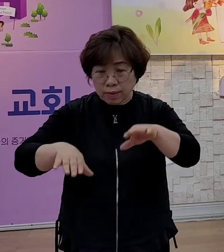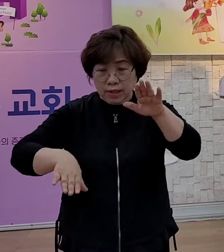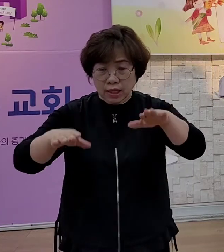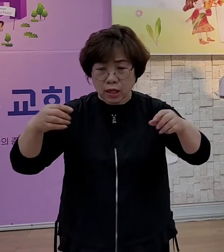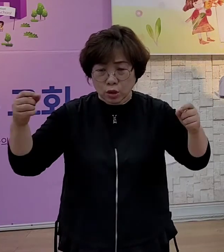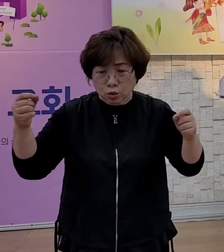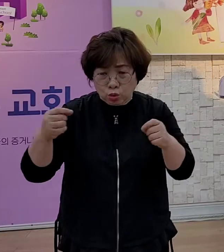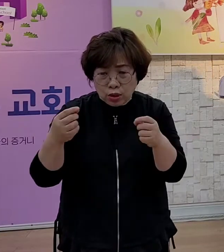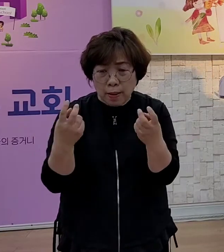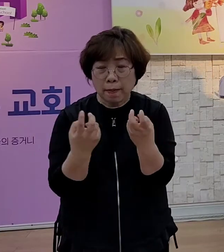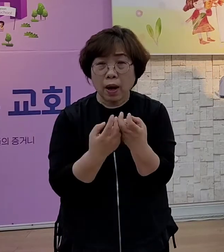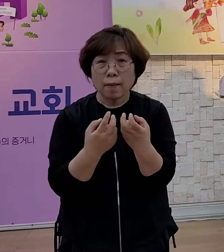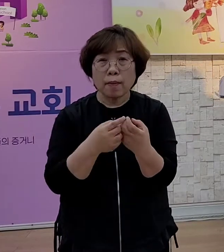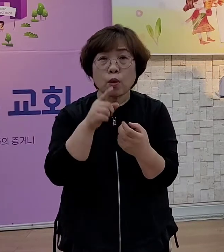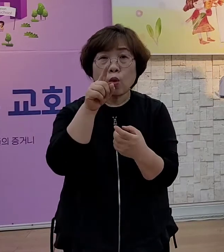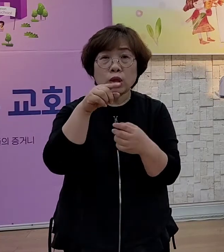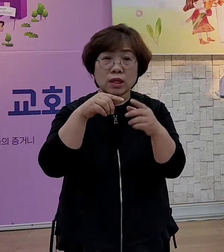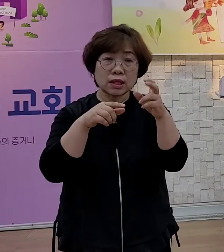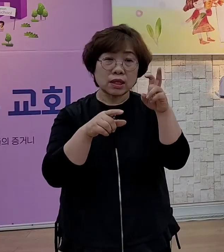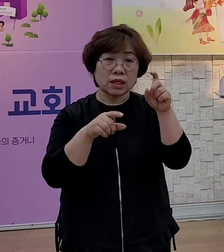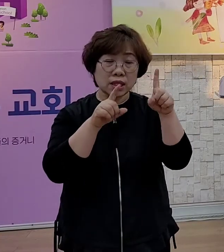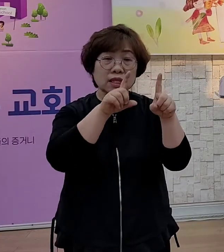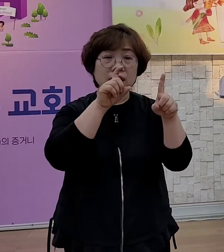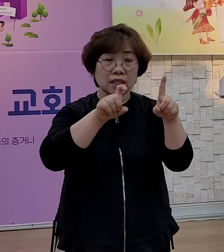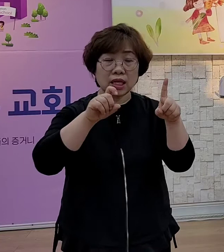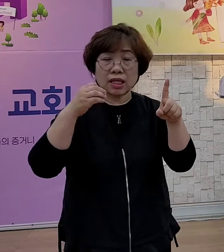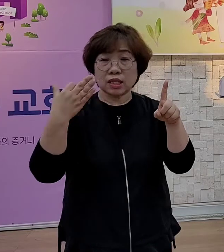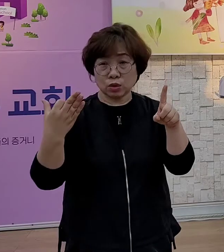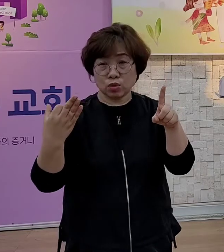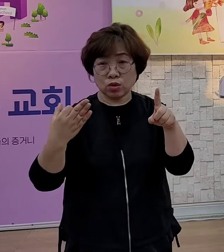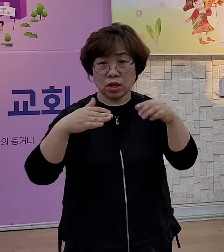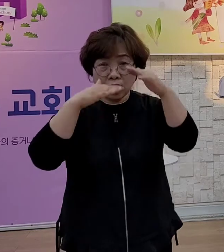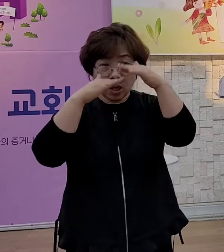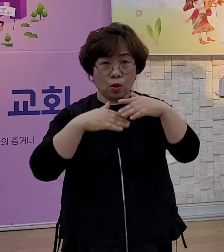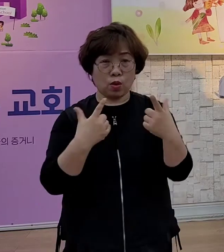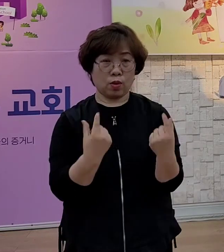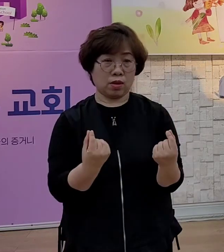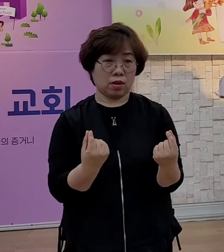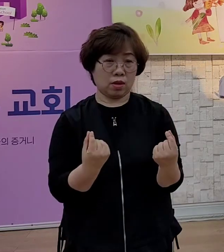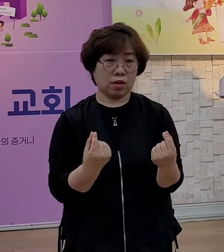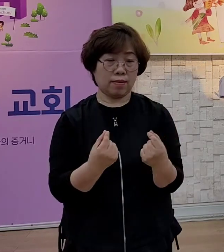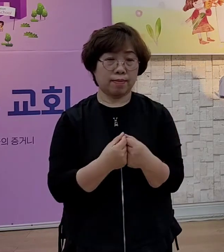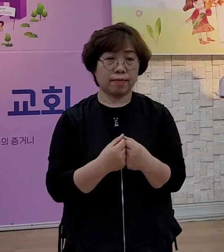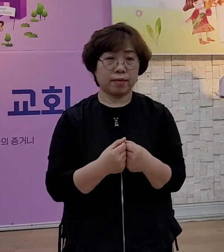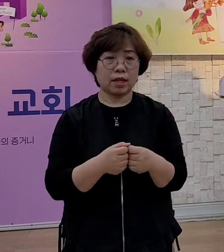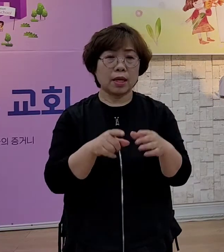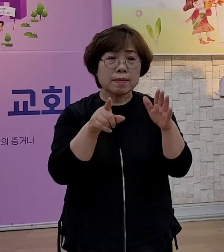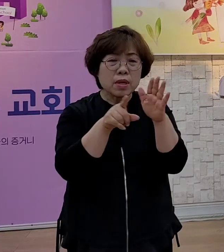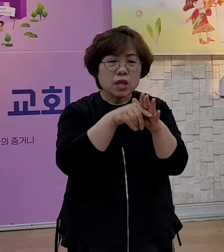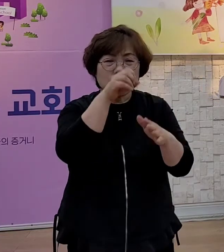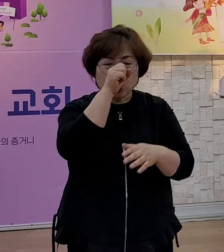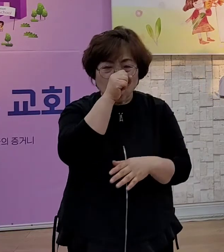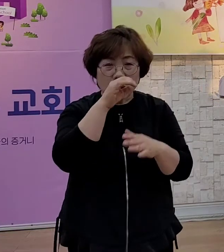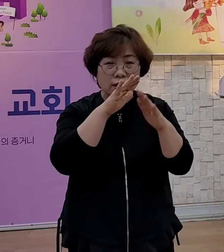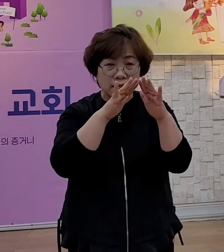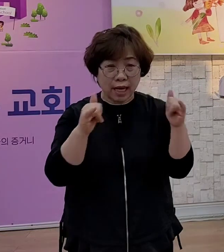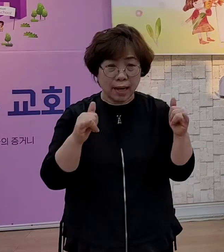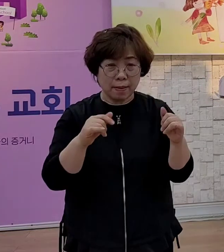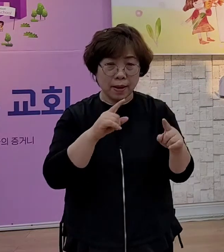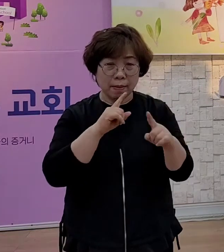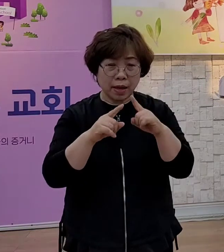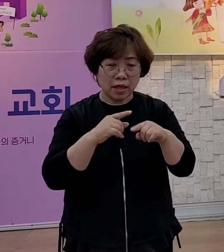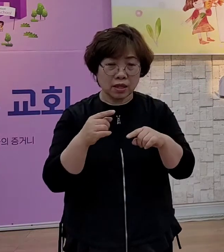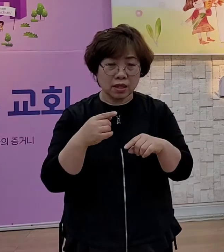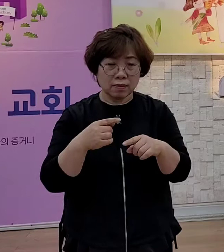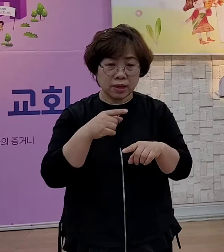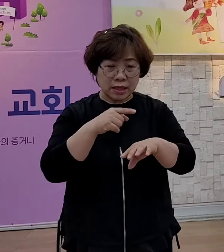것을 말하고 있습니다. 여러분 믿음 좋은 사람이 말씀을 진심으로 받는 것, 오늘